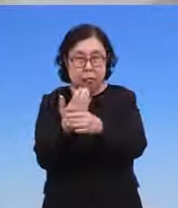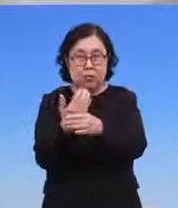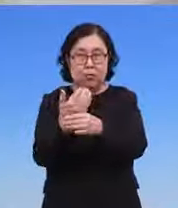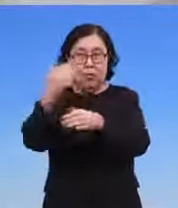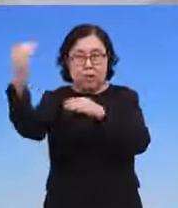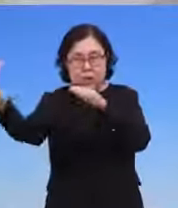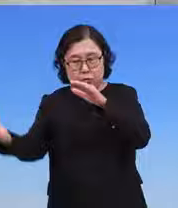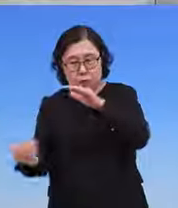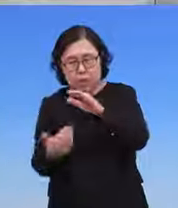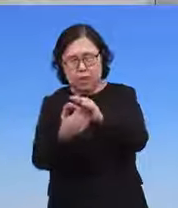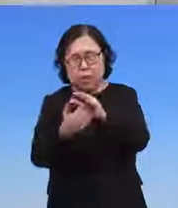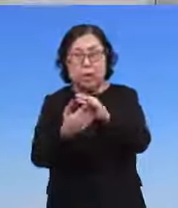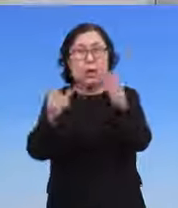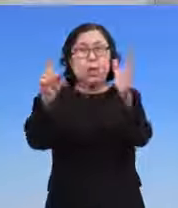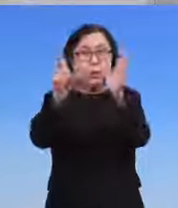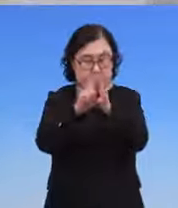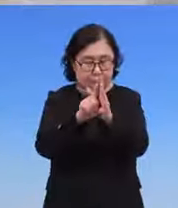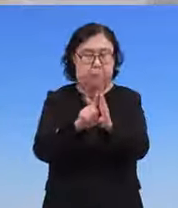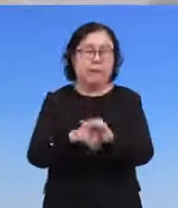교회거든요.